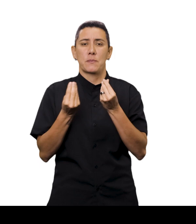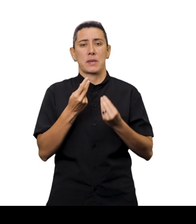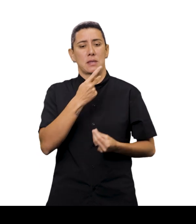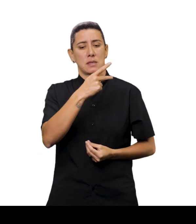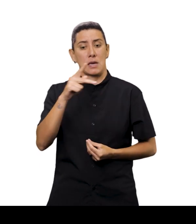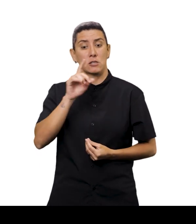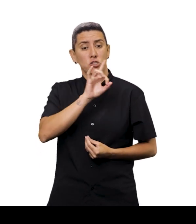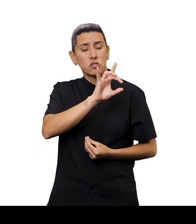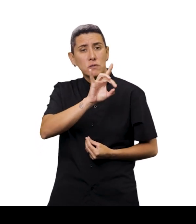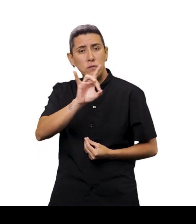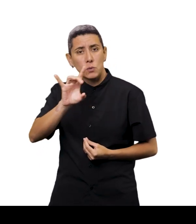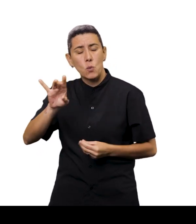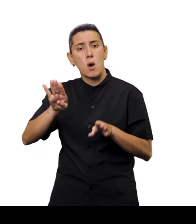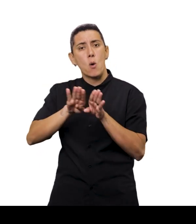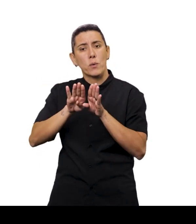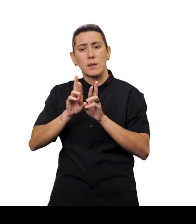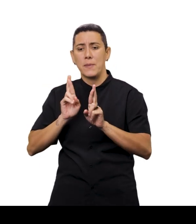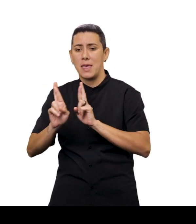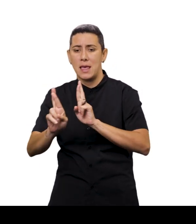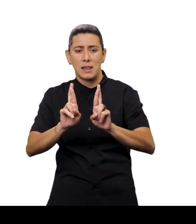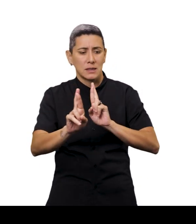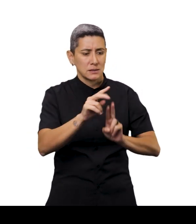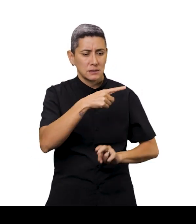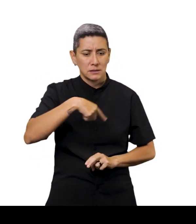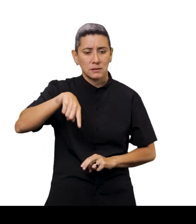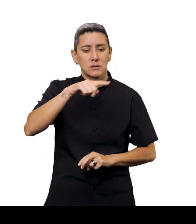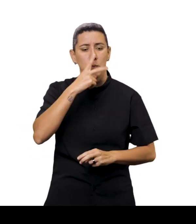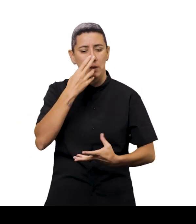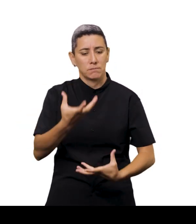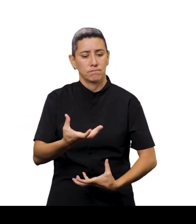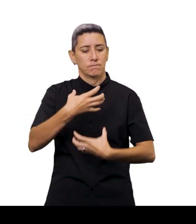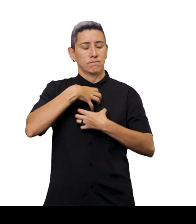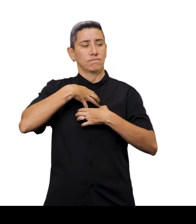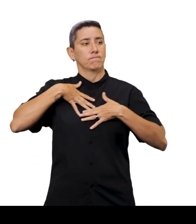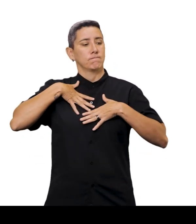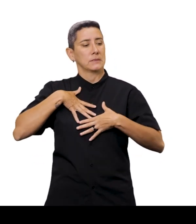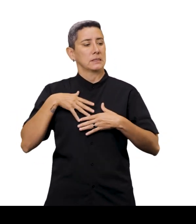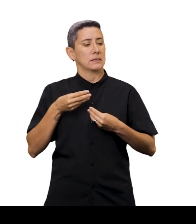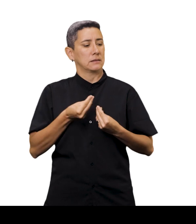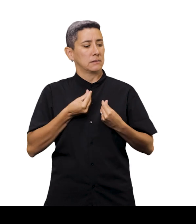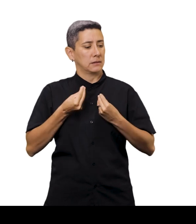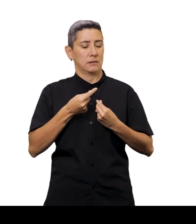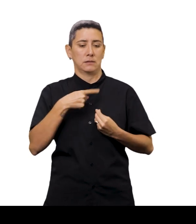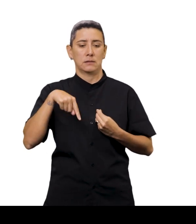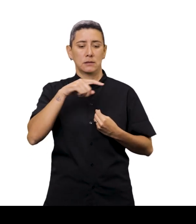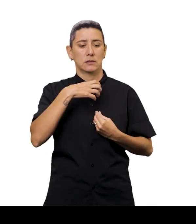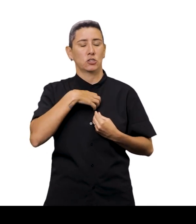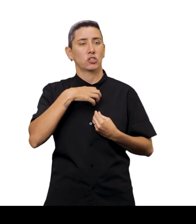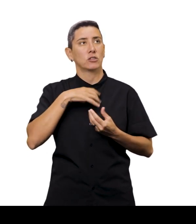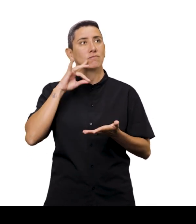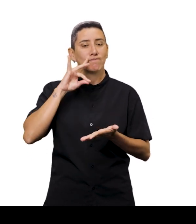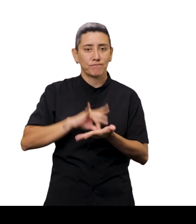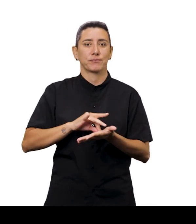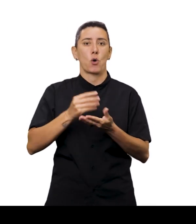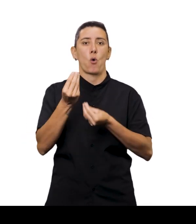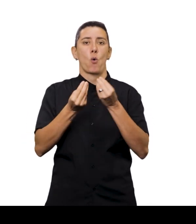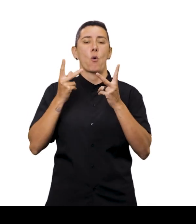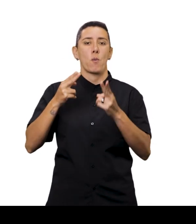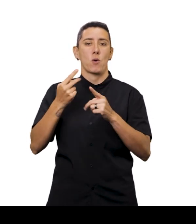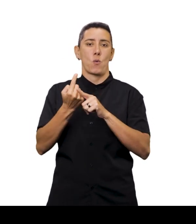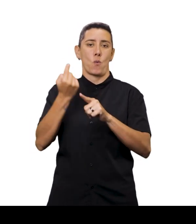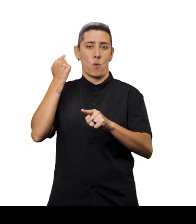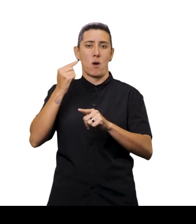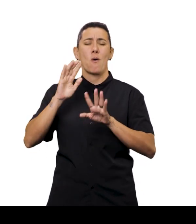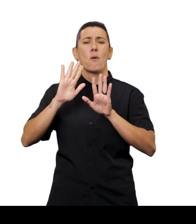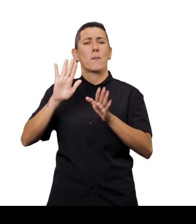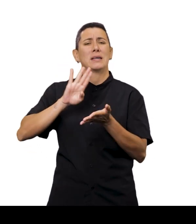que as sensibilidades individuais, assim como as relações interpessoais, sejam vivenciadas de